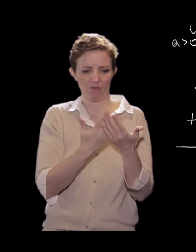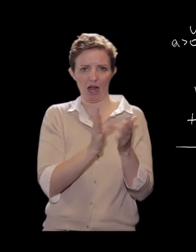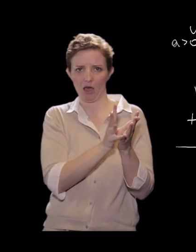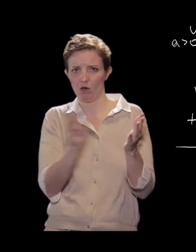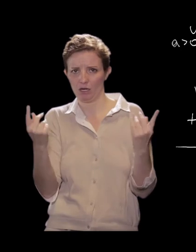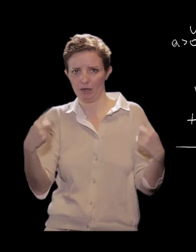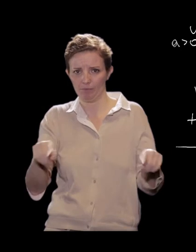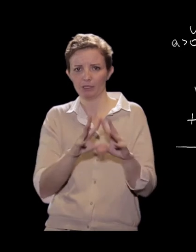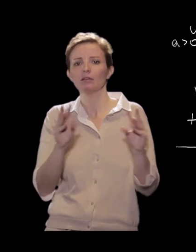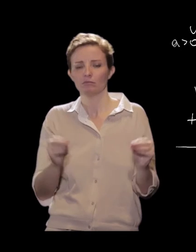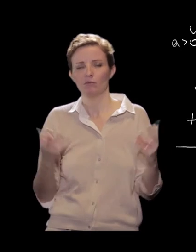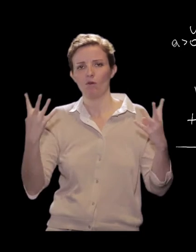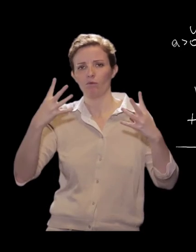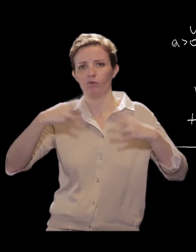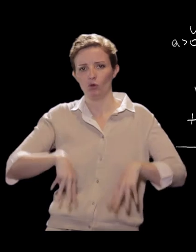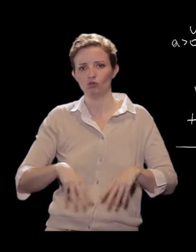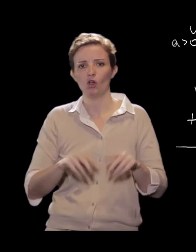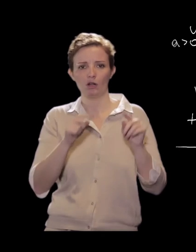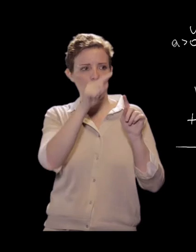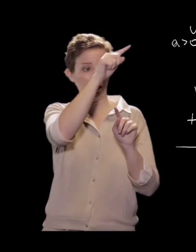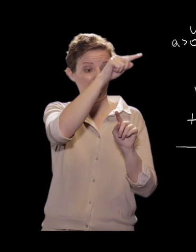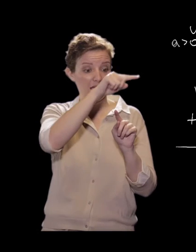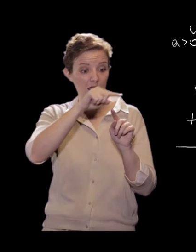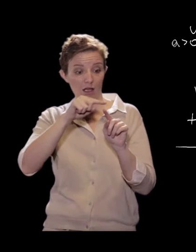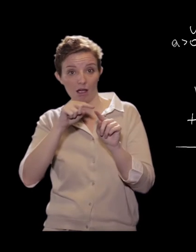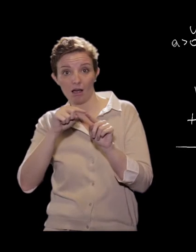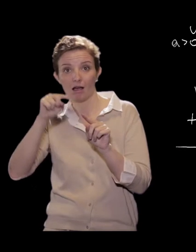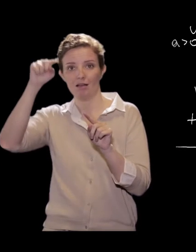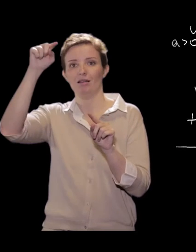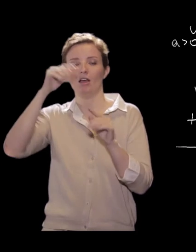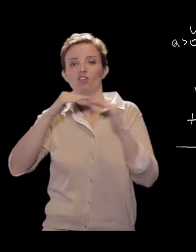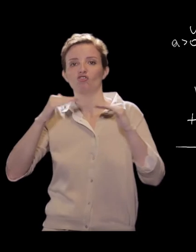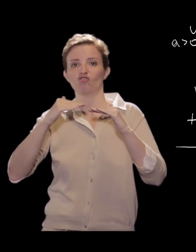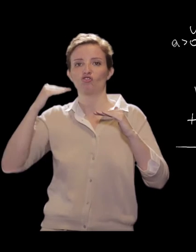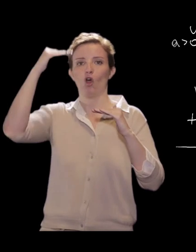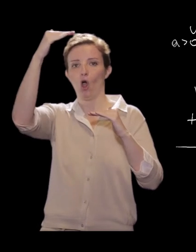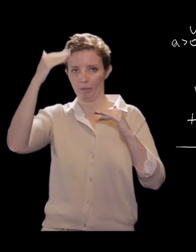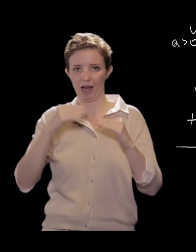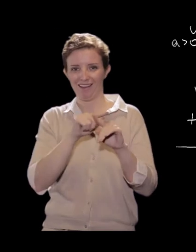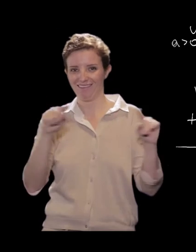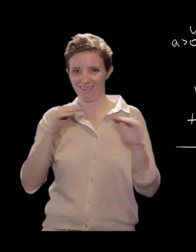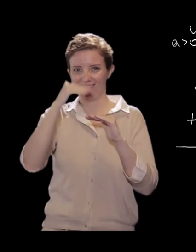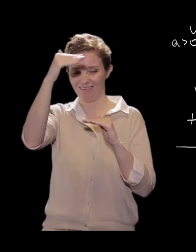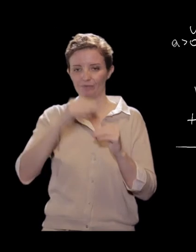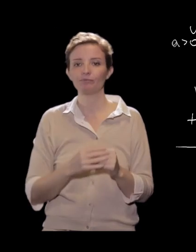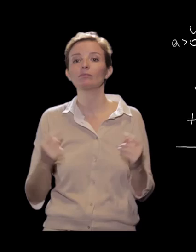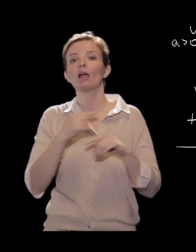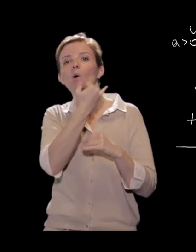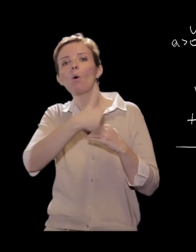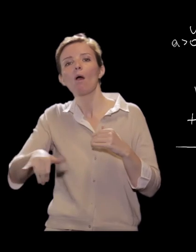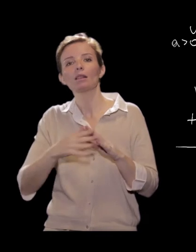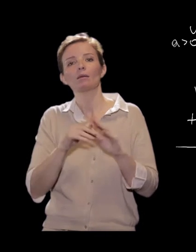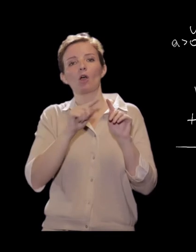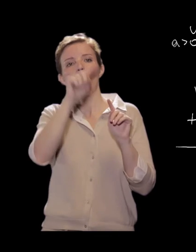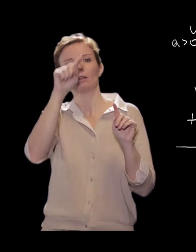invece per tutti questi punti Noi abbiamo che la parabola si trova al di sopra dell'asse D X l'ultimo caso invece è il Delta min di 0 la